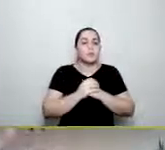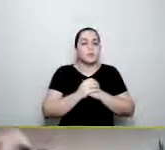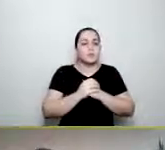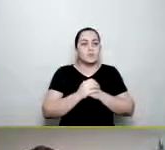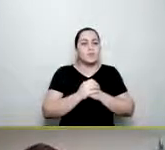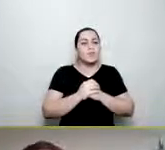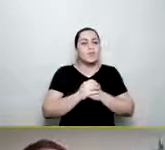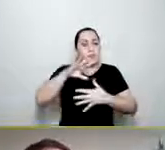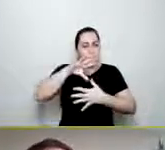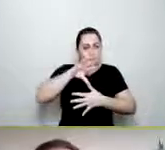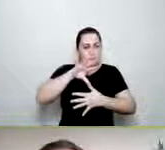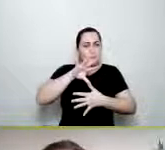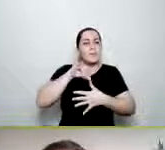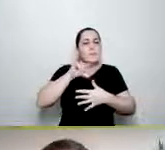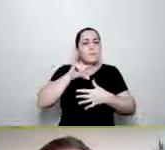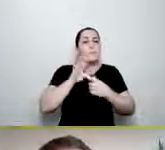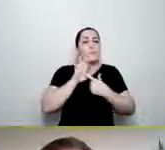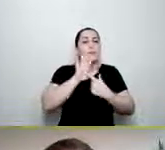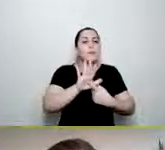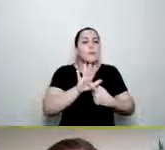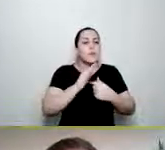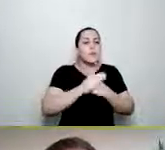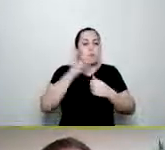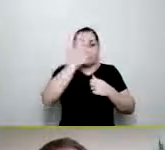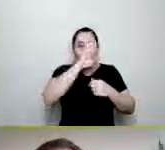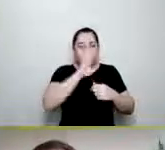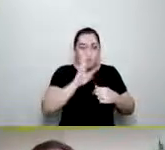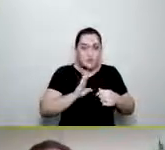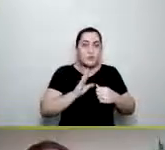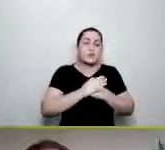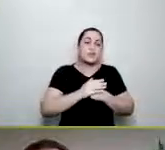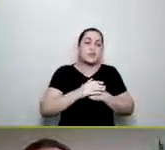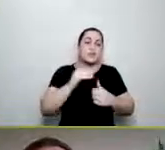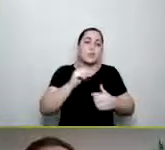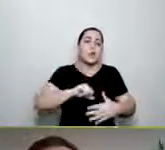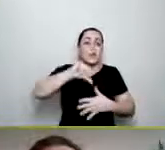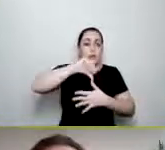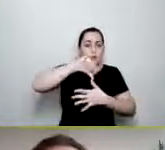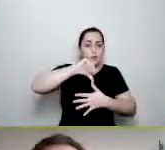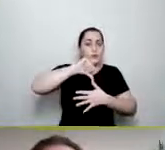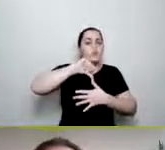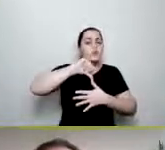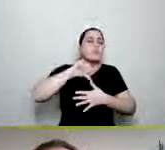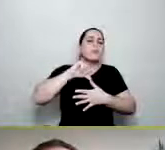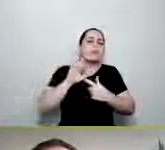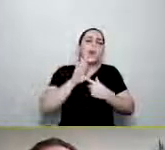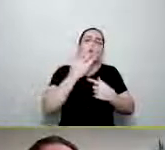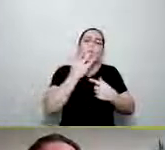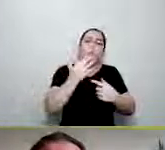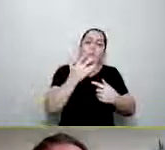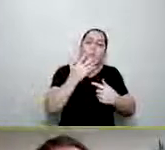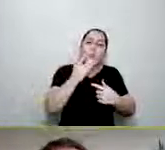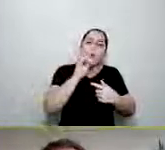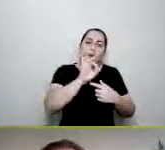Esse mapa mostra o Brasil, aliás, a América do Sul, e cada cor